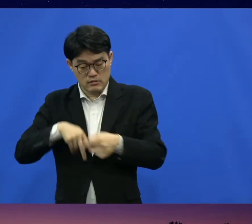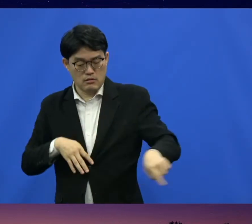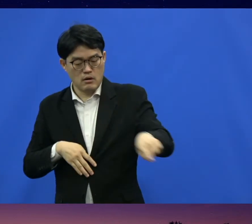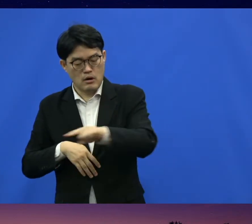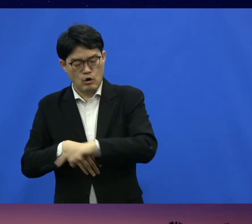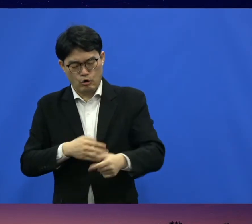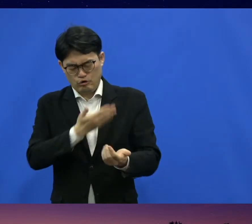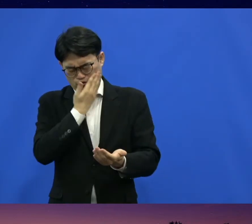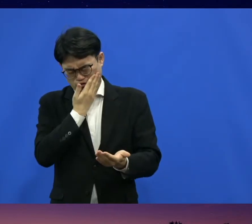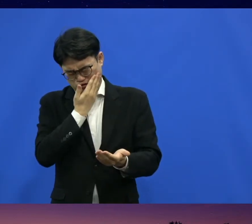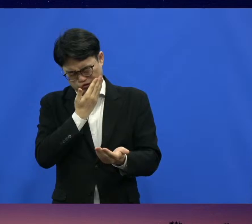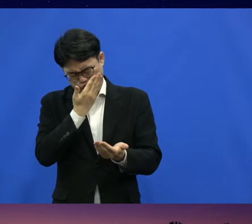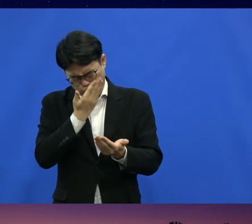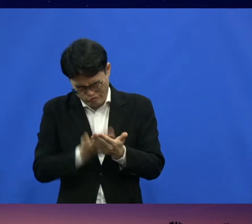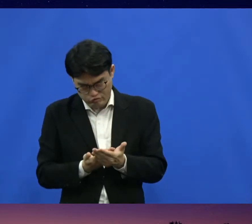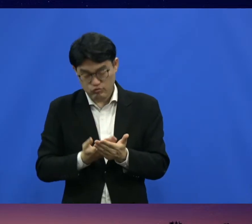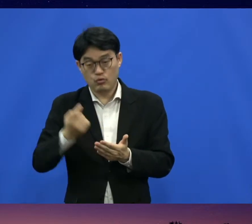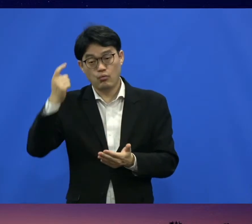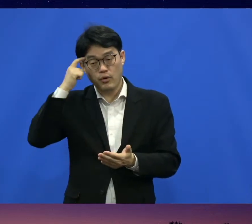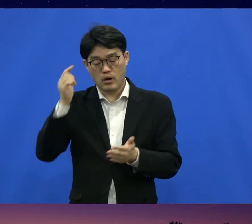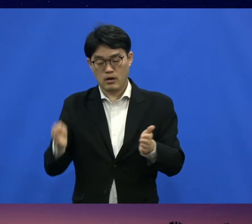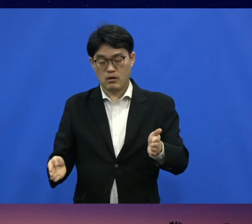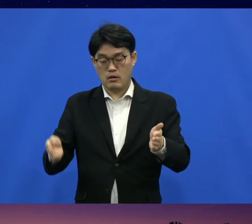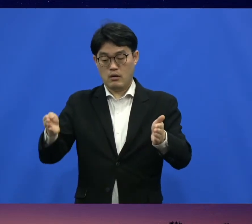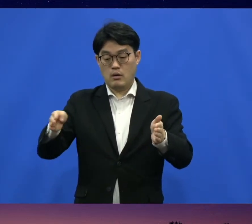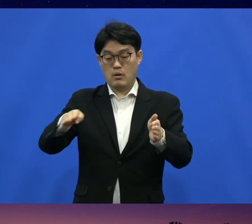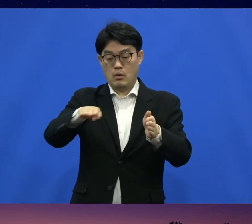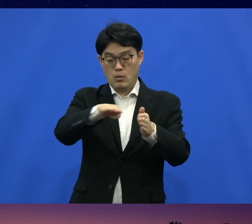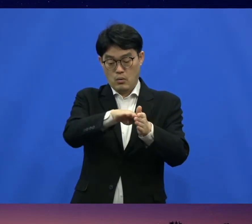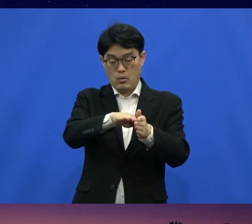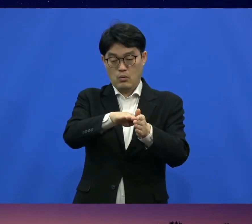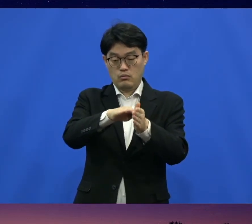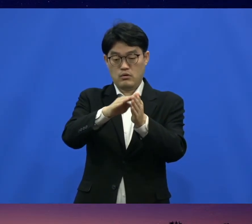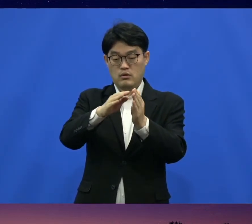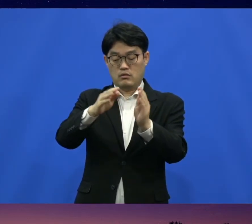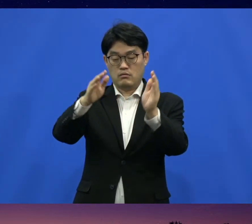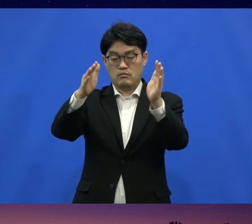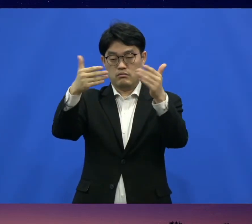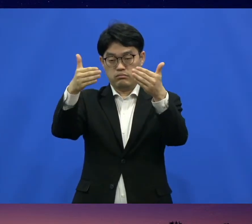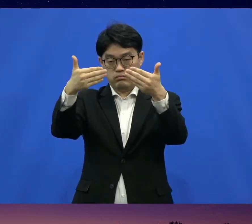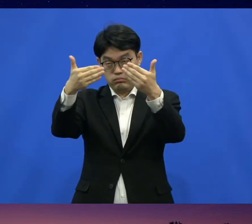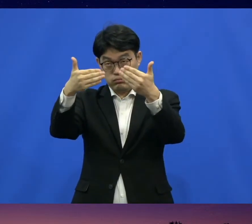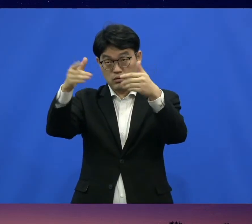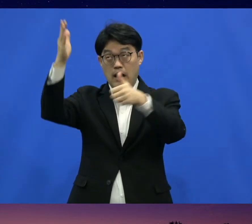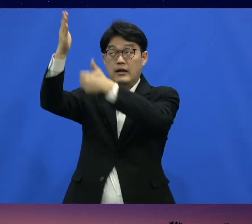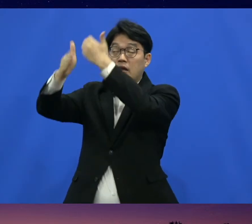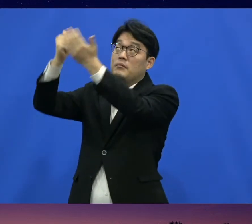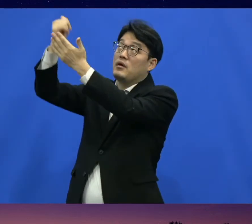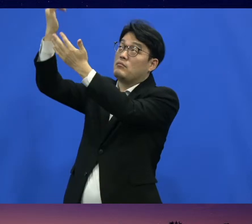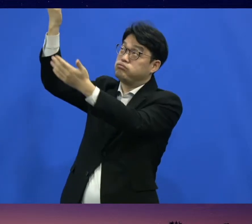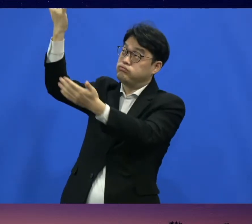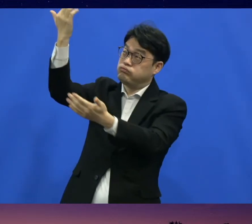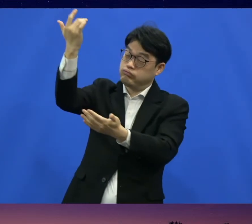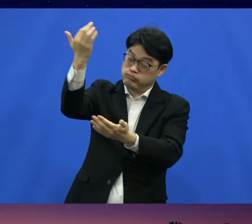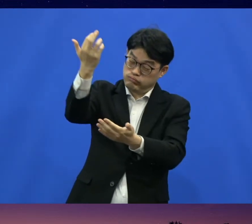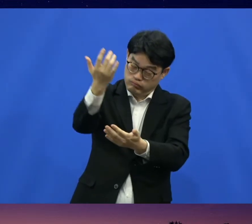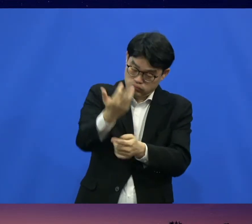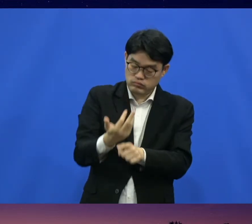갖고 있습니다. 하나님의 임재를 상징하는, 이스라엘 백성도 함께 하고 있다는 이 상징적인